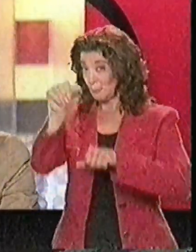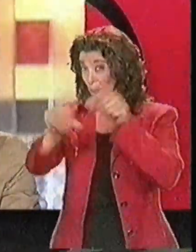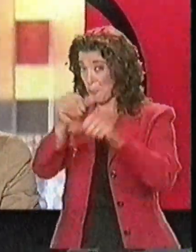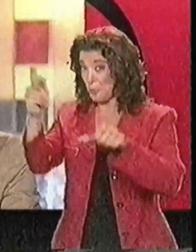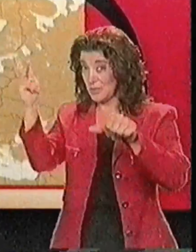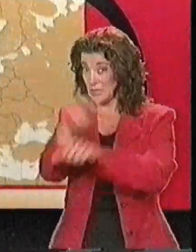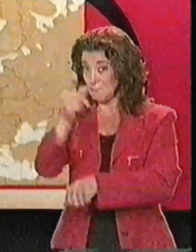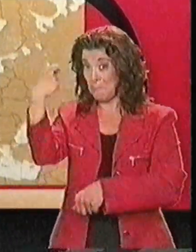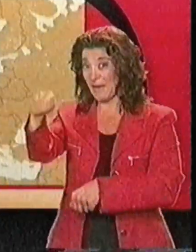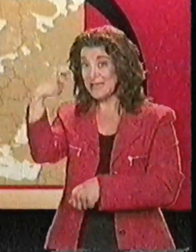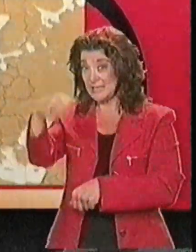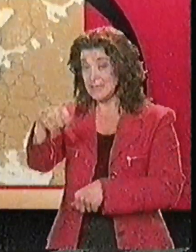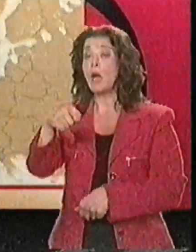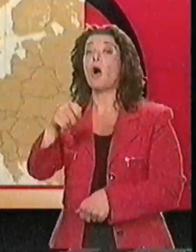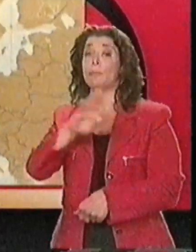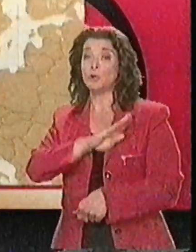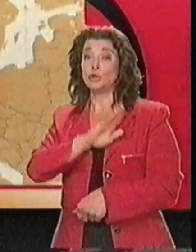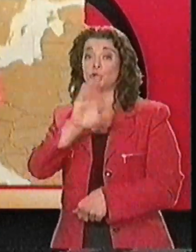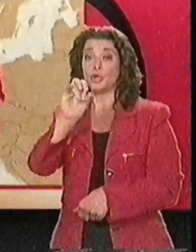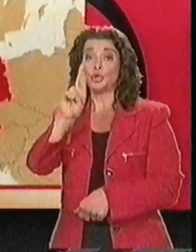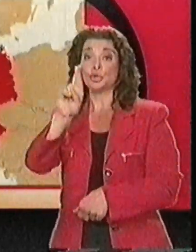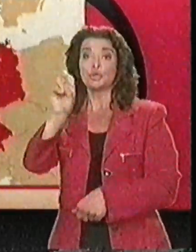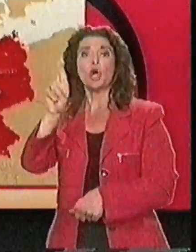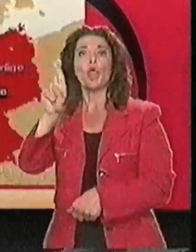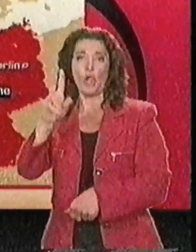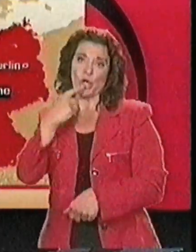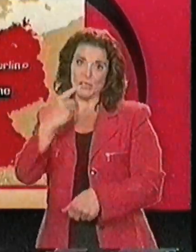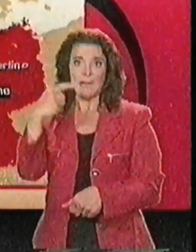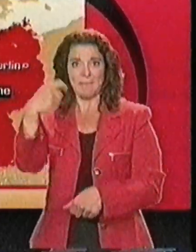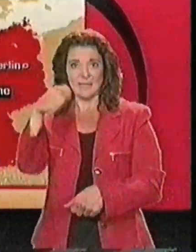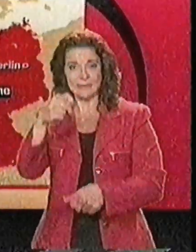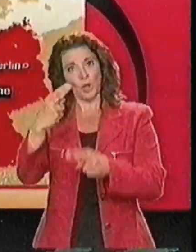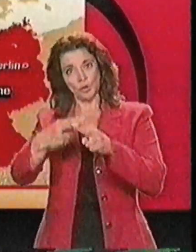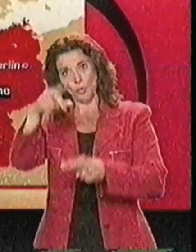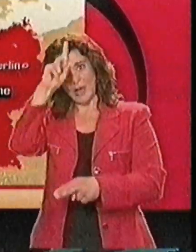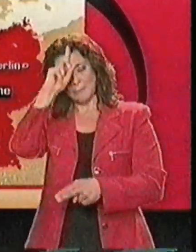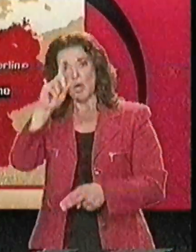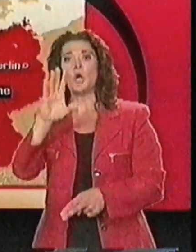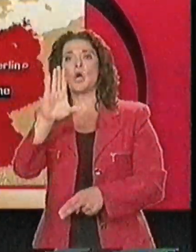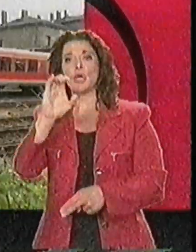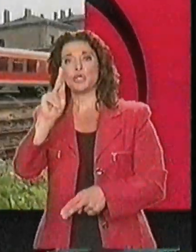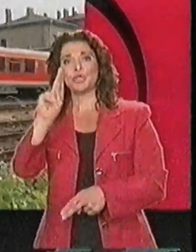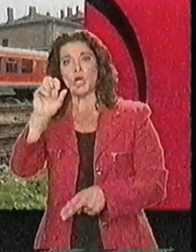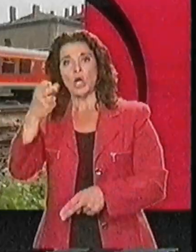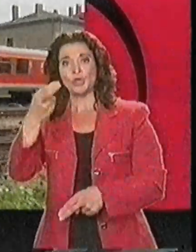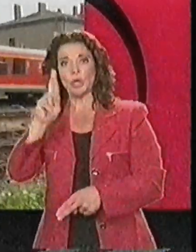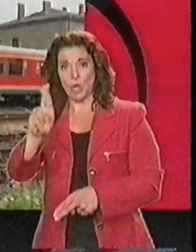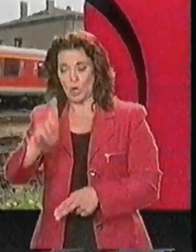social-démocrate Gerhard Schröder. Reportage de notre envoyée spéciale Nathalie Massard.